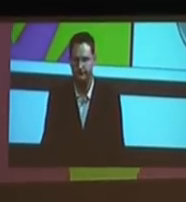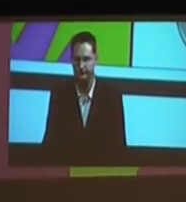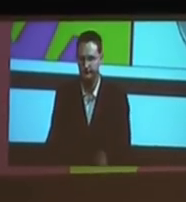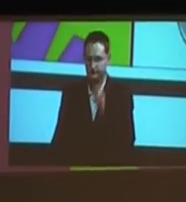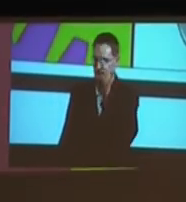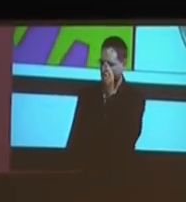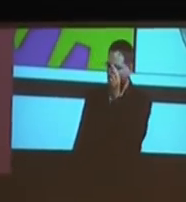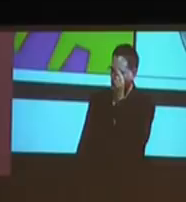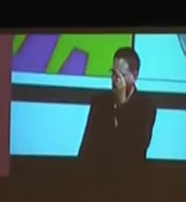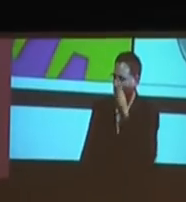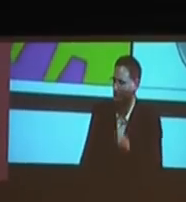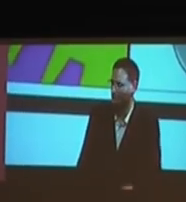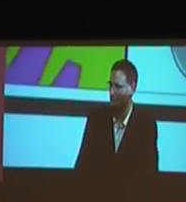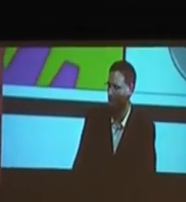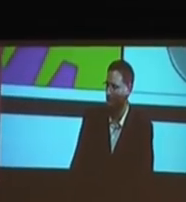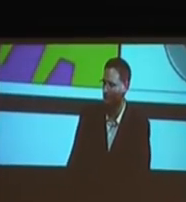positives Bild dort entwickelt?